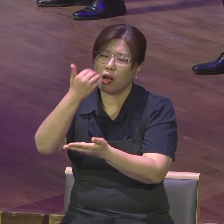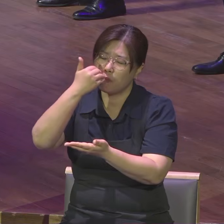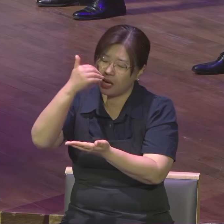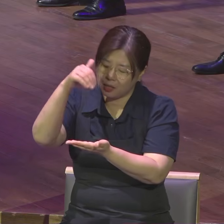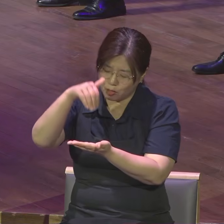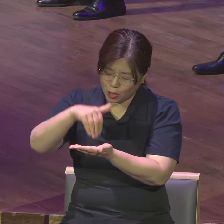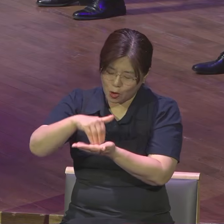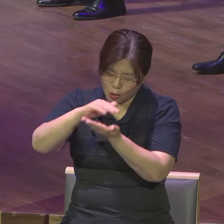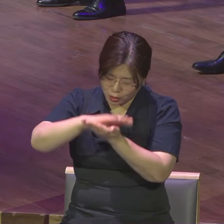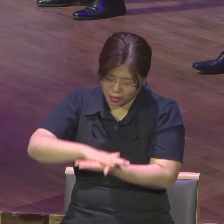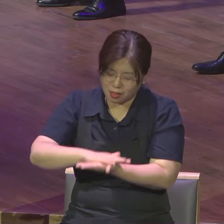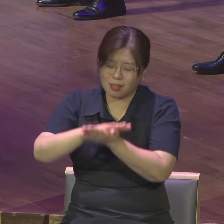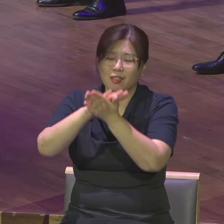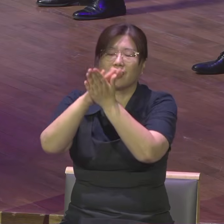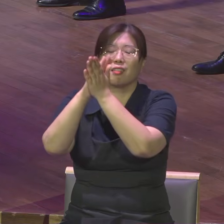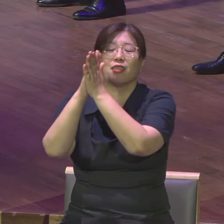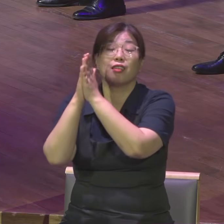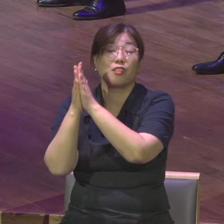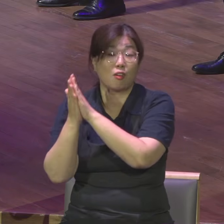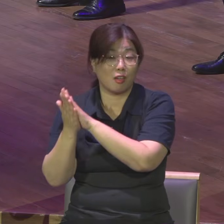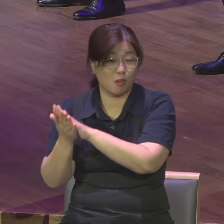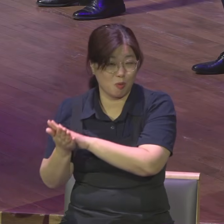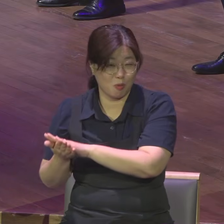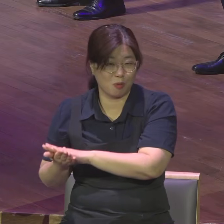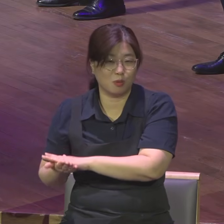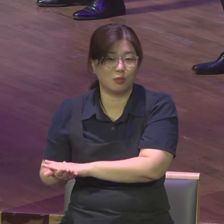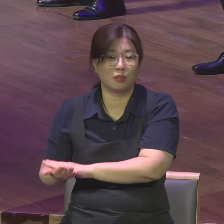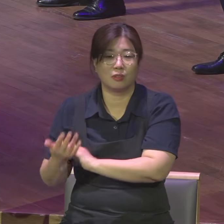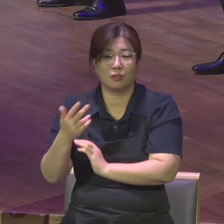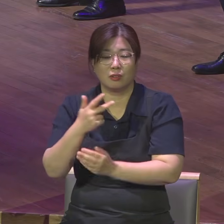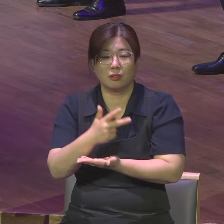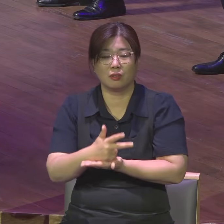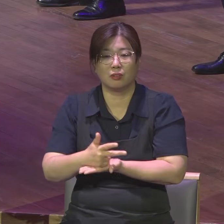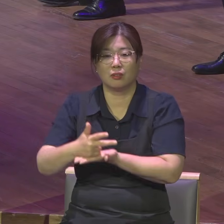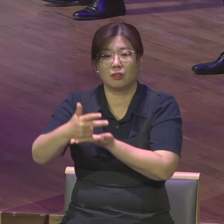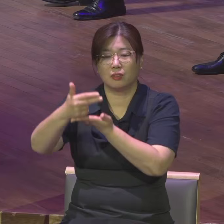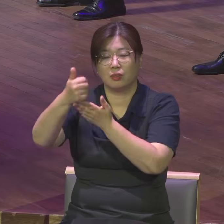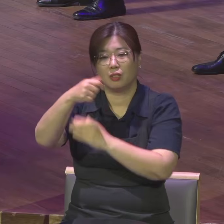바다가 반석이 되고